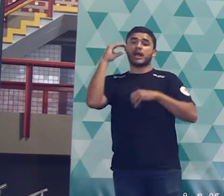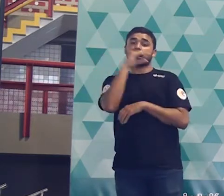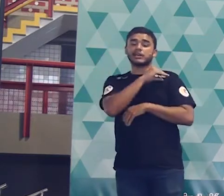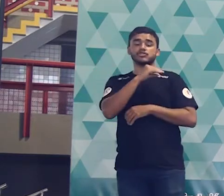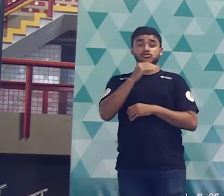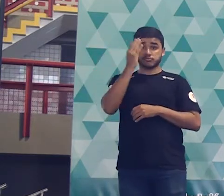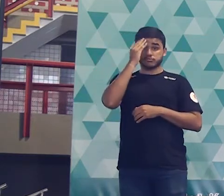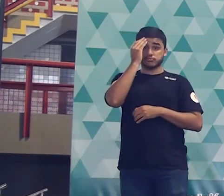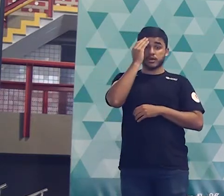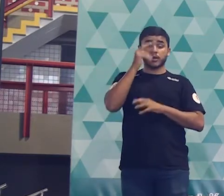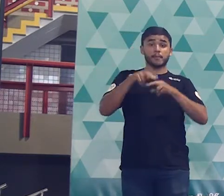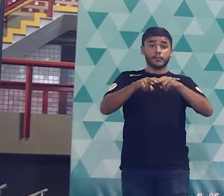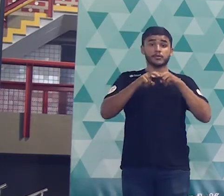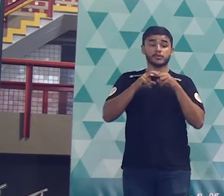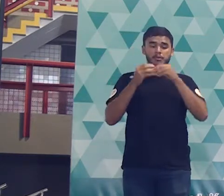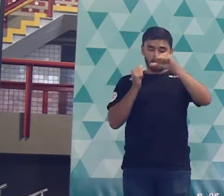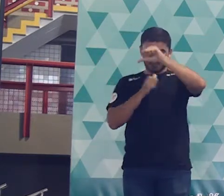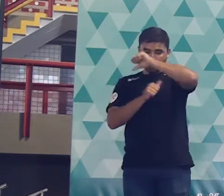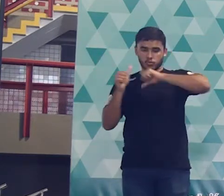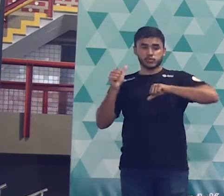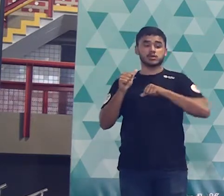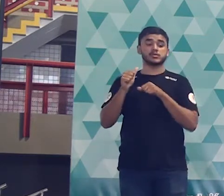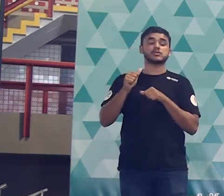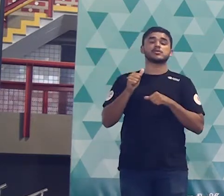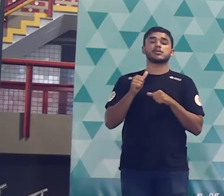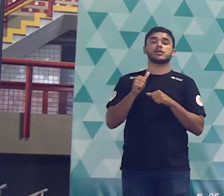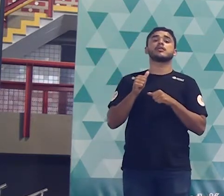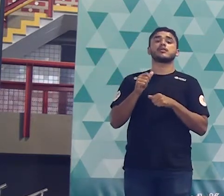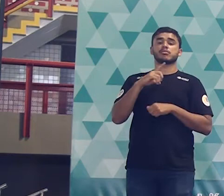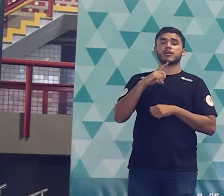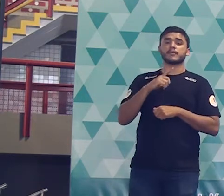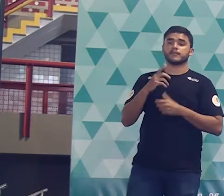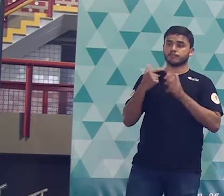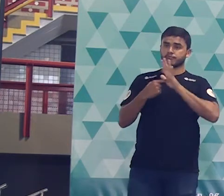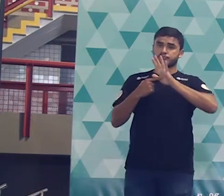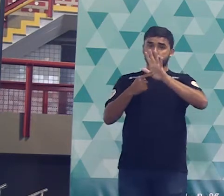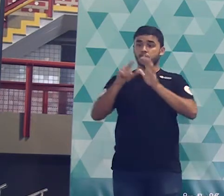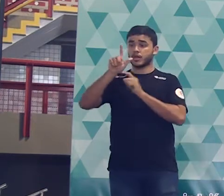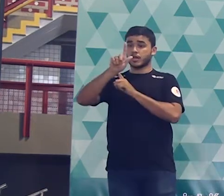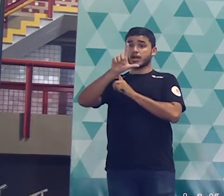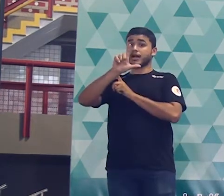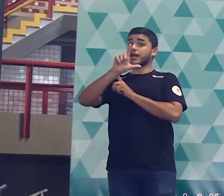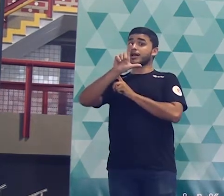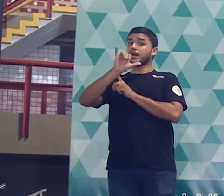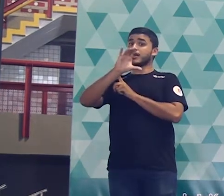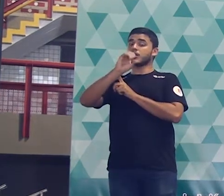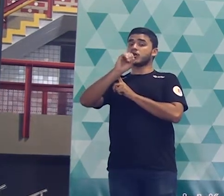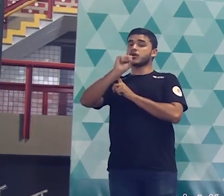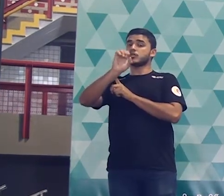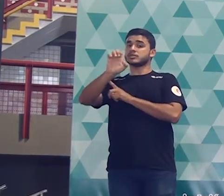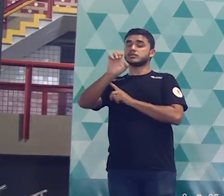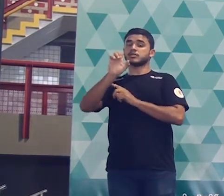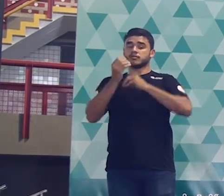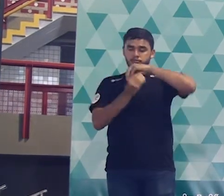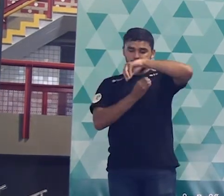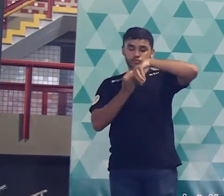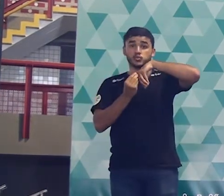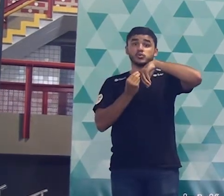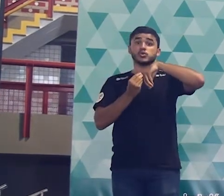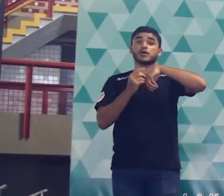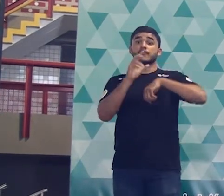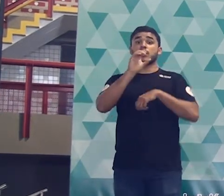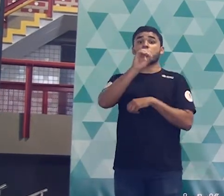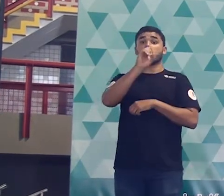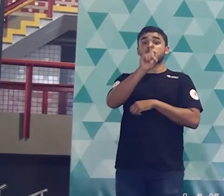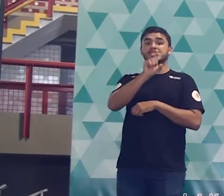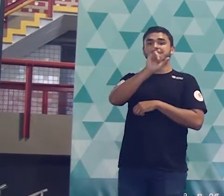química, porque a gente vai ter a transformação. Que transformação é essa? Vamos pegar a glicose, vamos reagir com o oxigênio e vamos